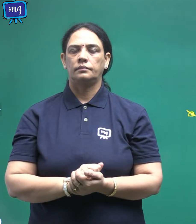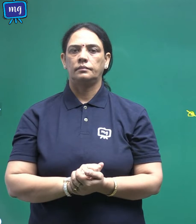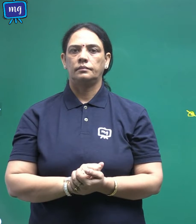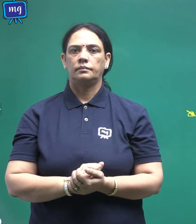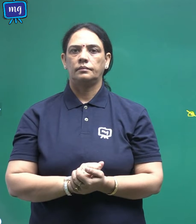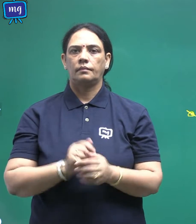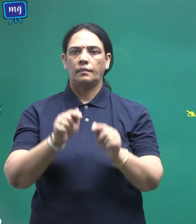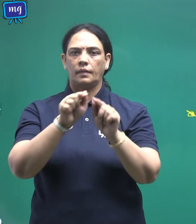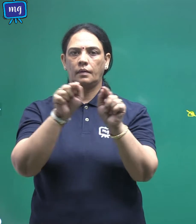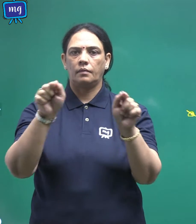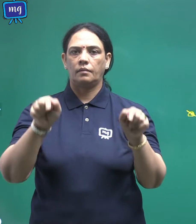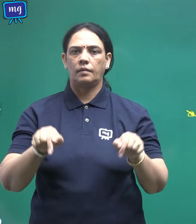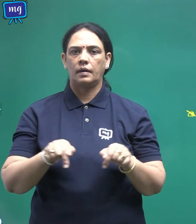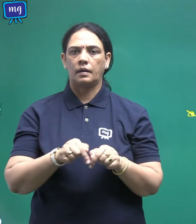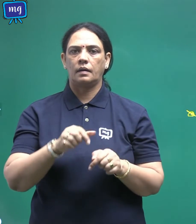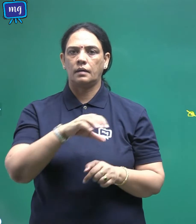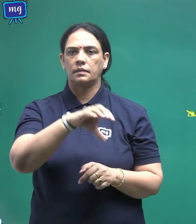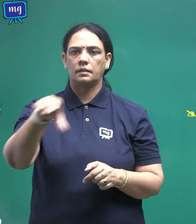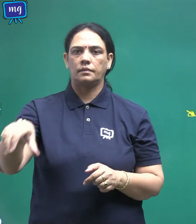वर्ग का क्षेत्रफल